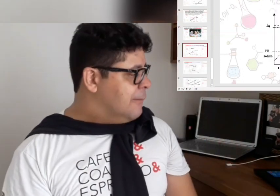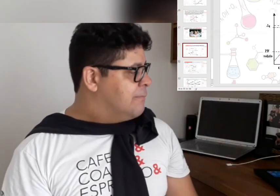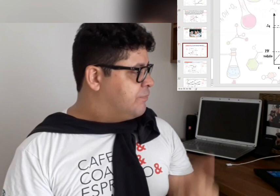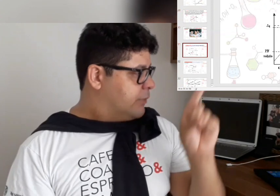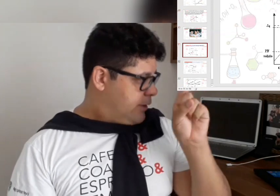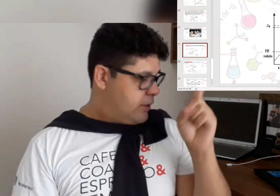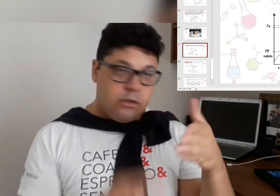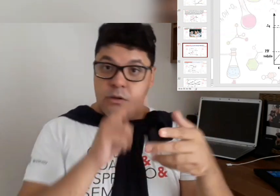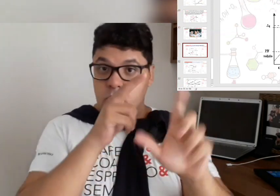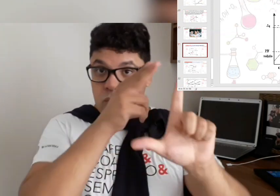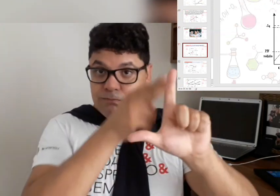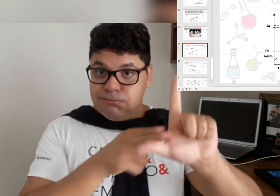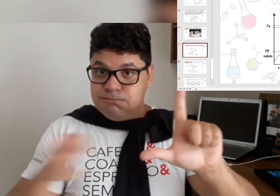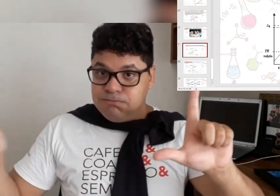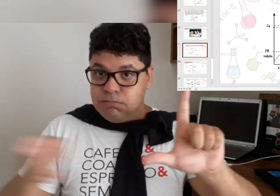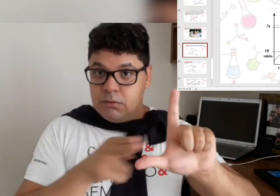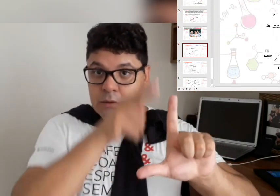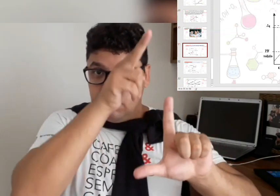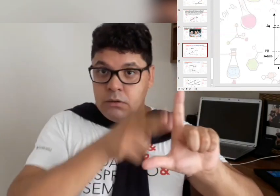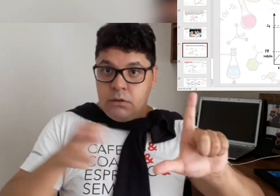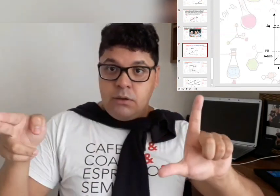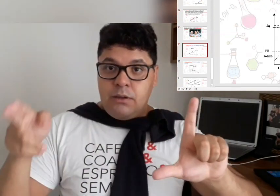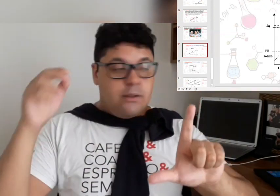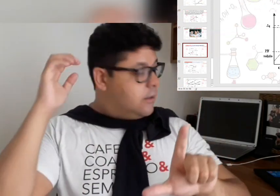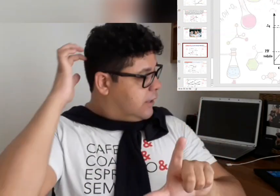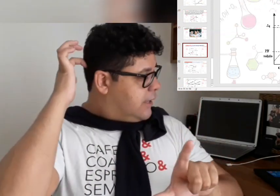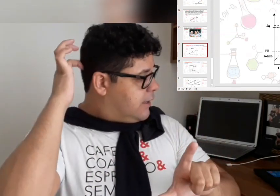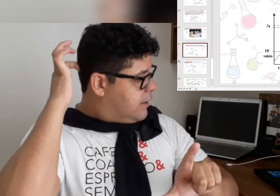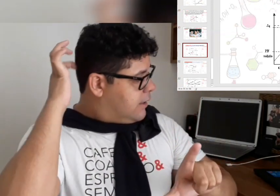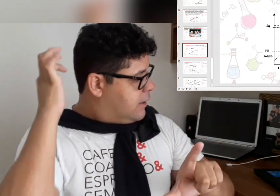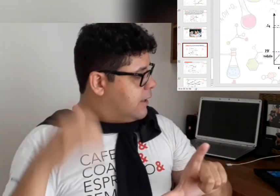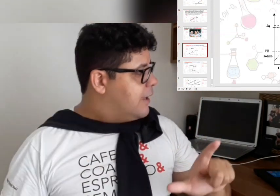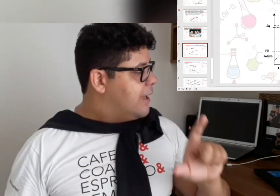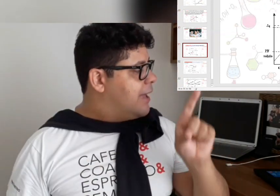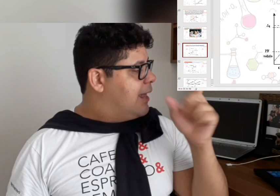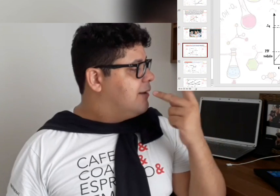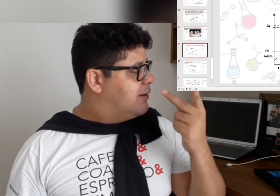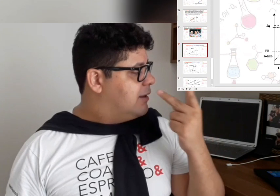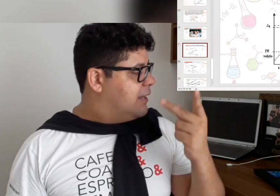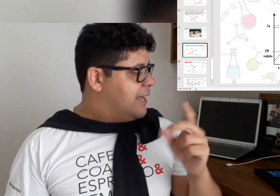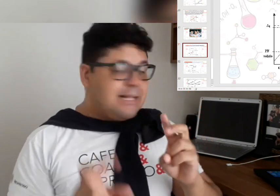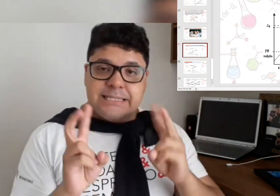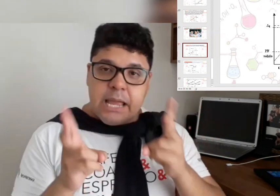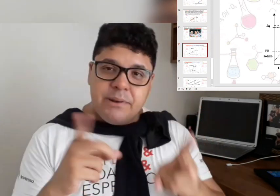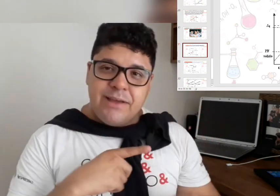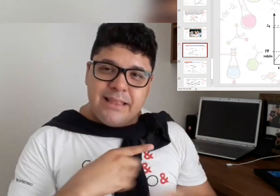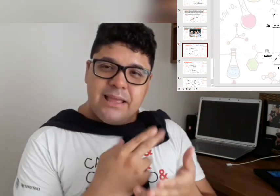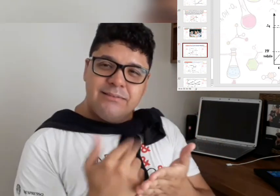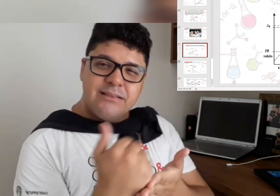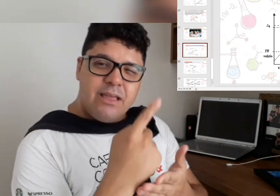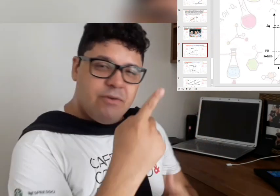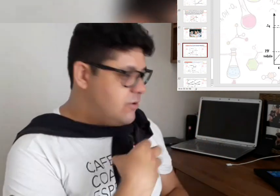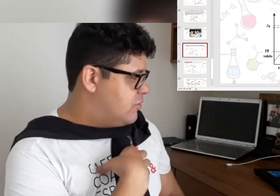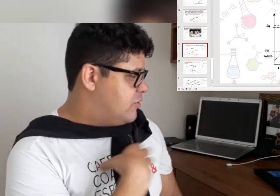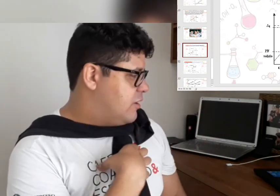As misturas eutéticas. O gráfico de fusão, o gráfico de mudança de fases, né? Das